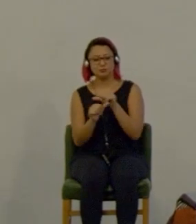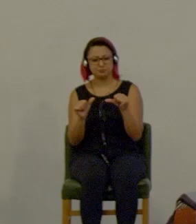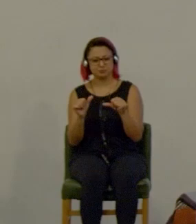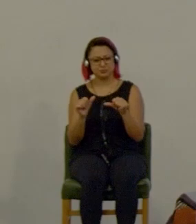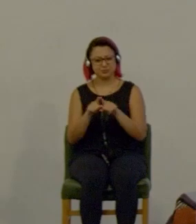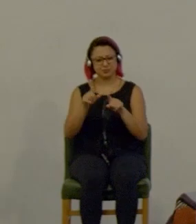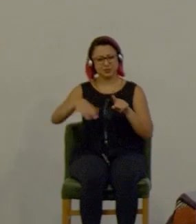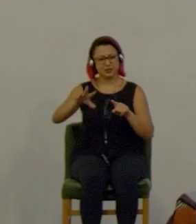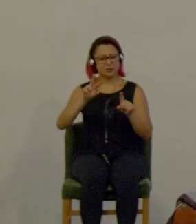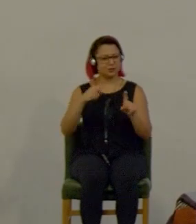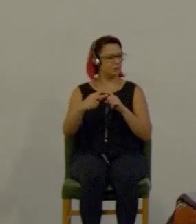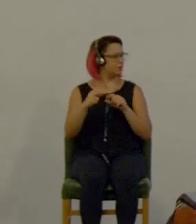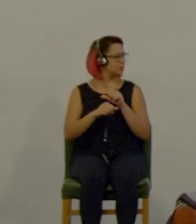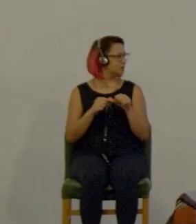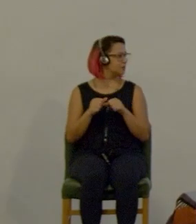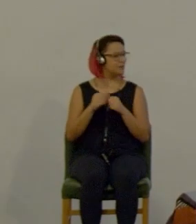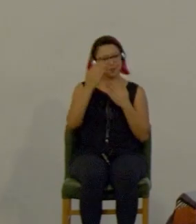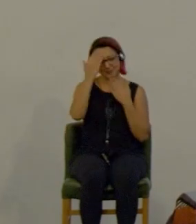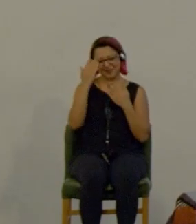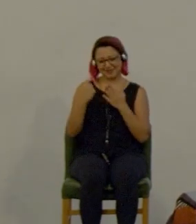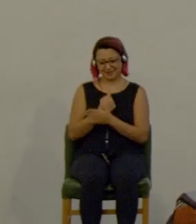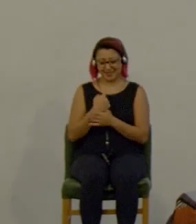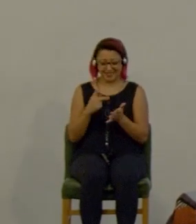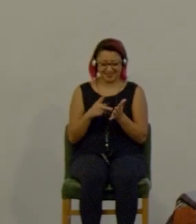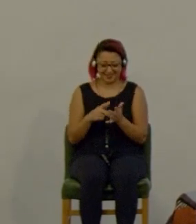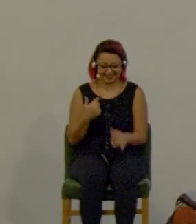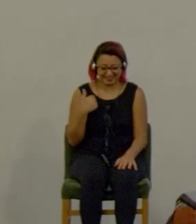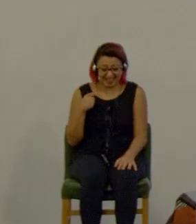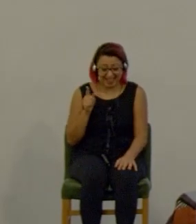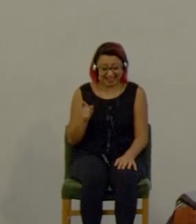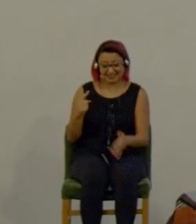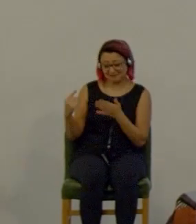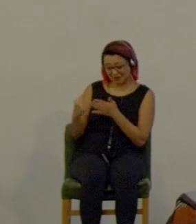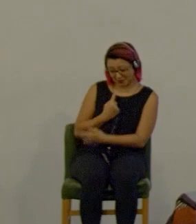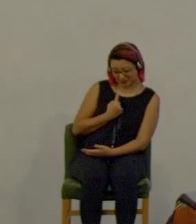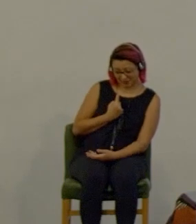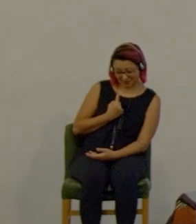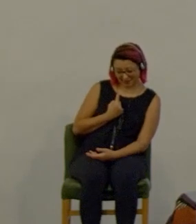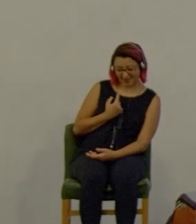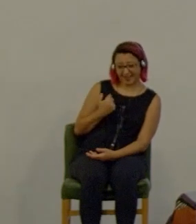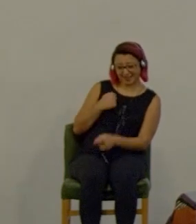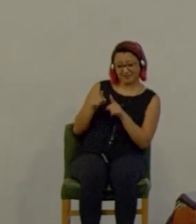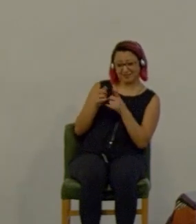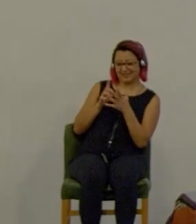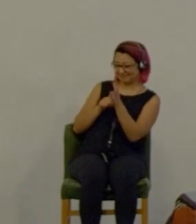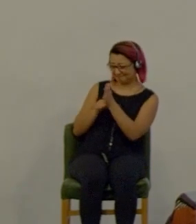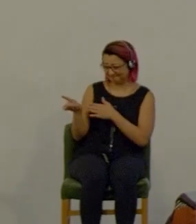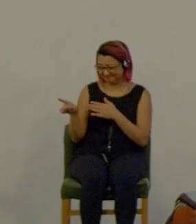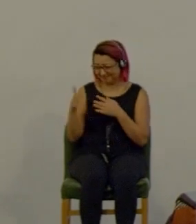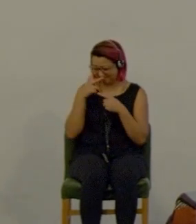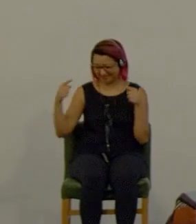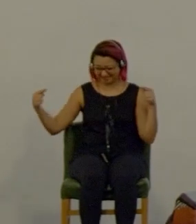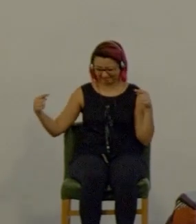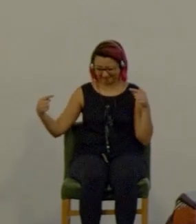Bom, obrigado pelas perguntas. Na verdade, eu ia fazer eu acho que essa pergunta que você fez para mim, eu faria para você também,